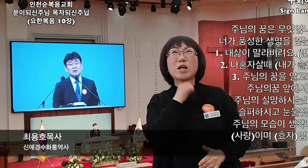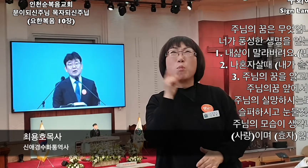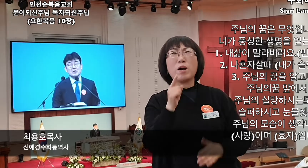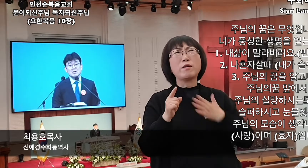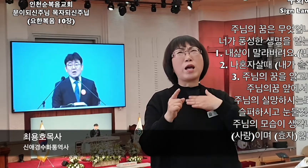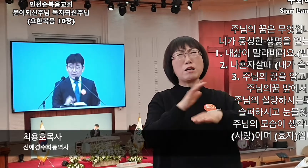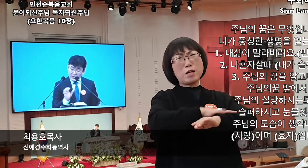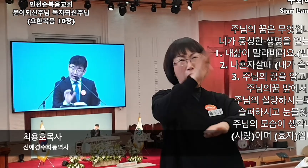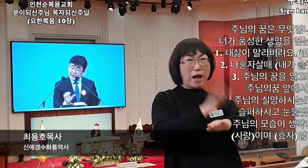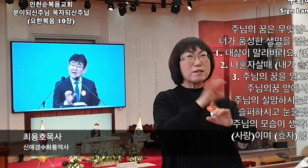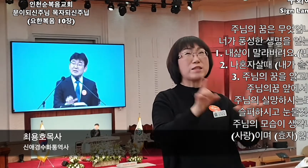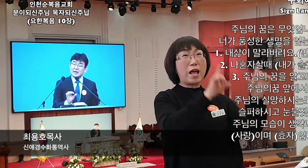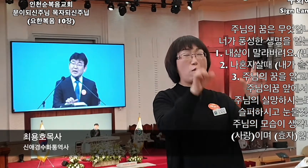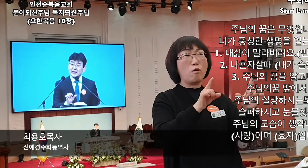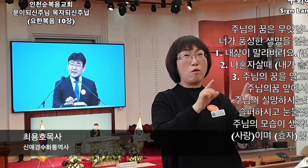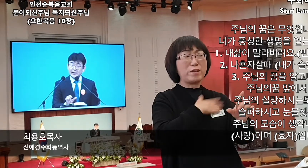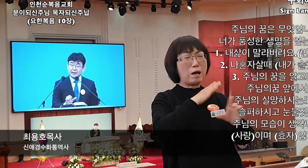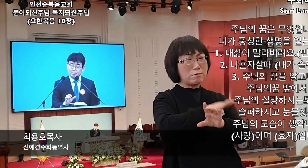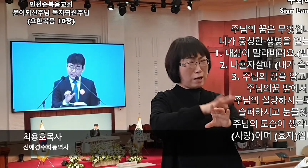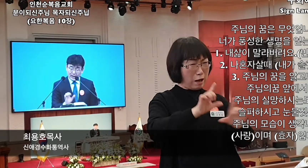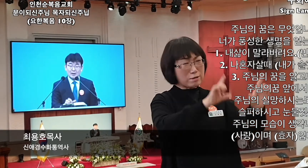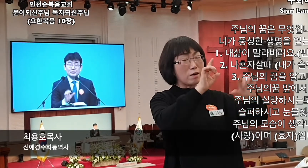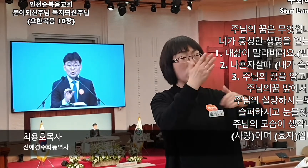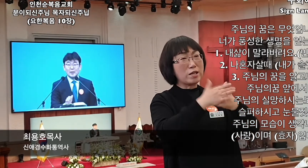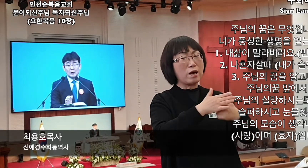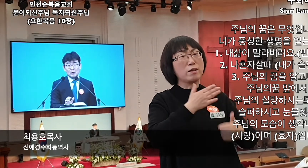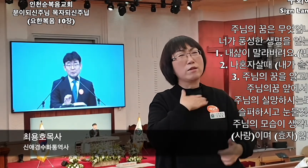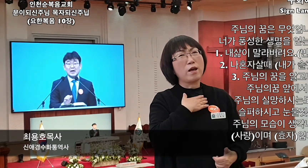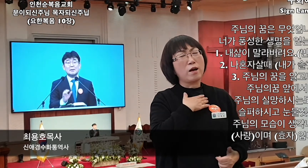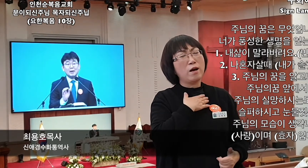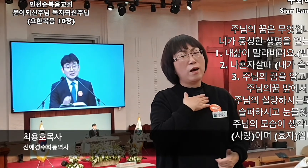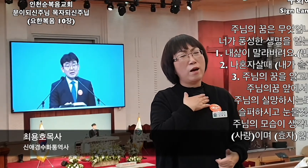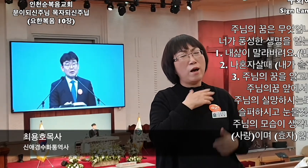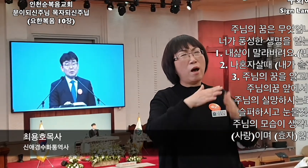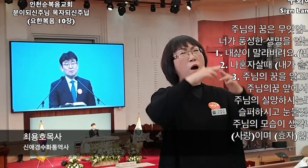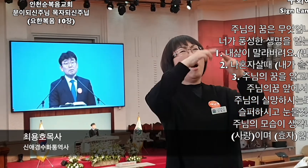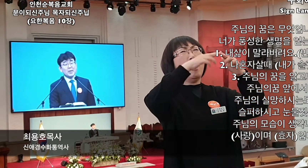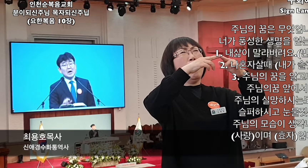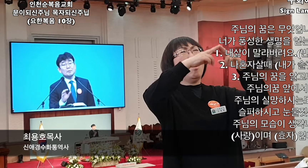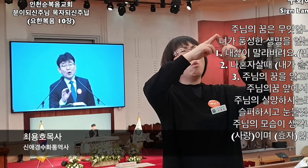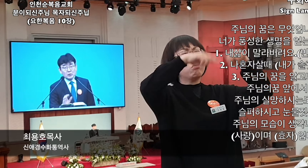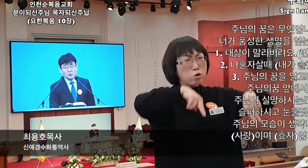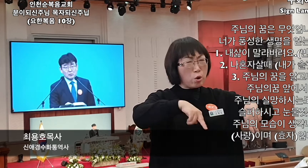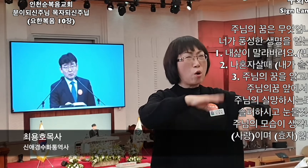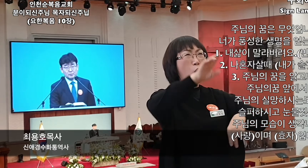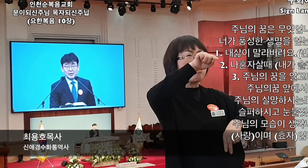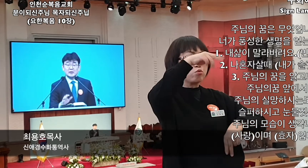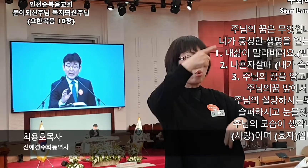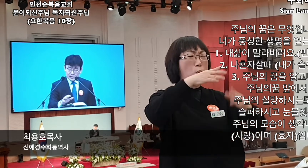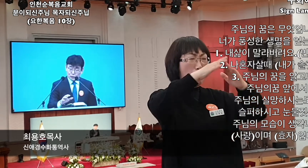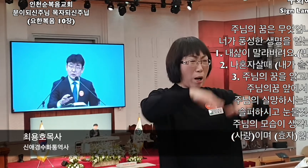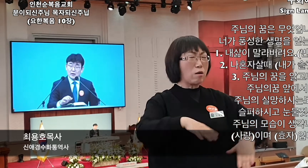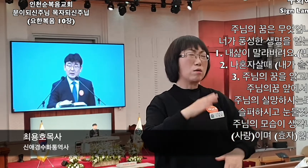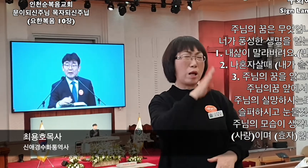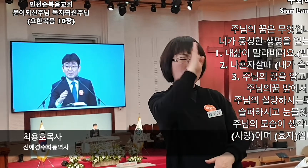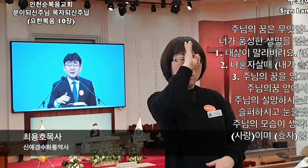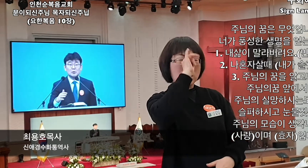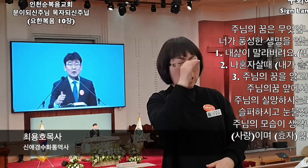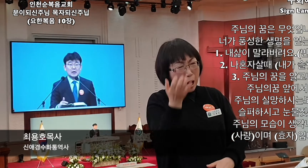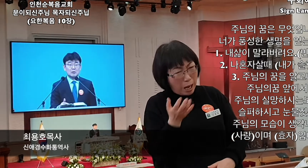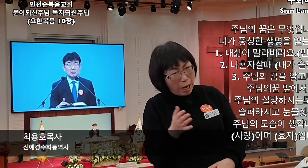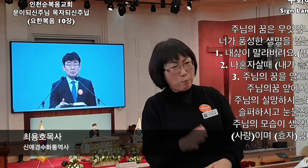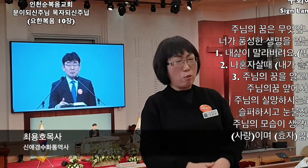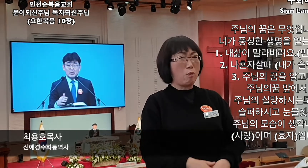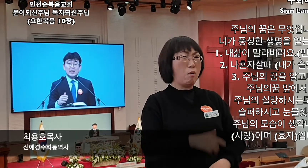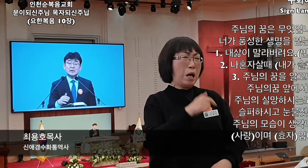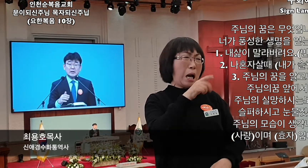사는 거야. 근데 내가 잘 살아야 되는데 내가 부도 맞고 내가 파산하고 내가 병들고 내 당 수치가 300씩